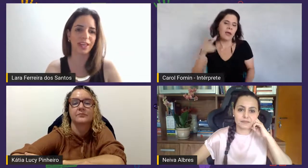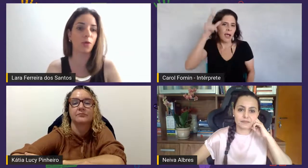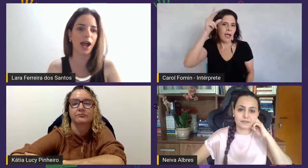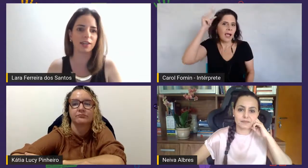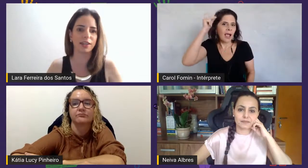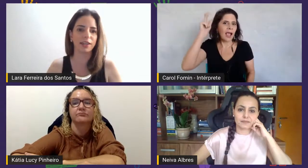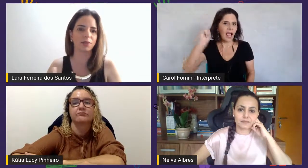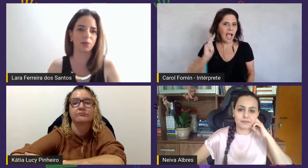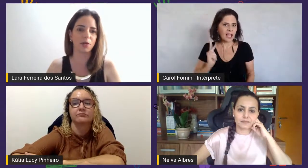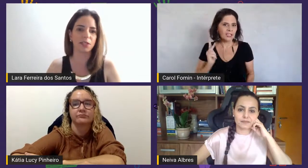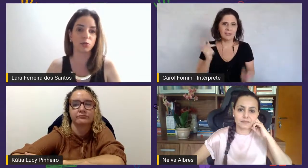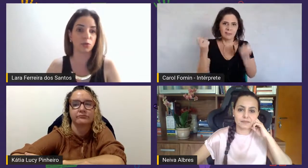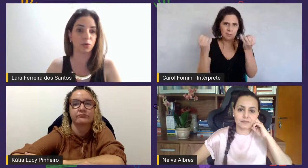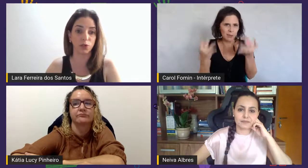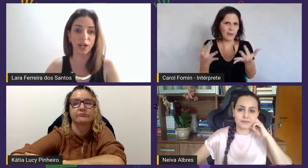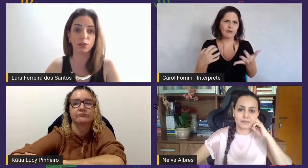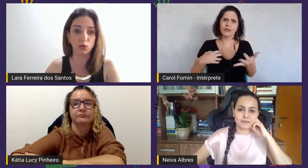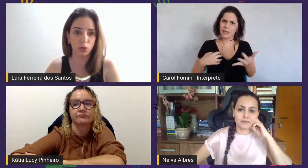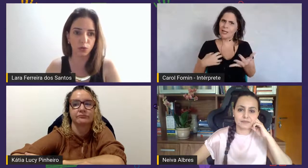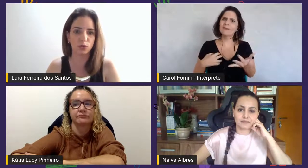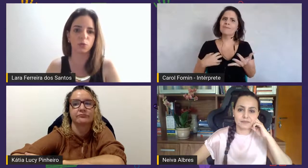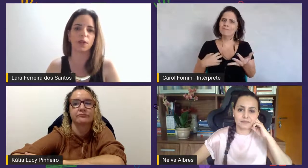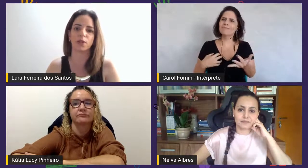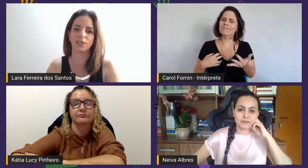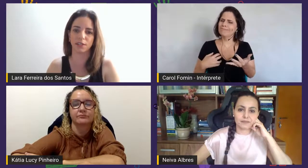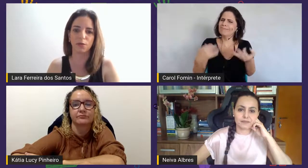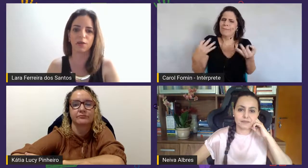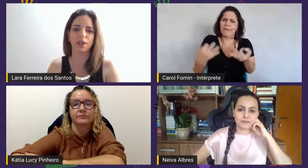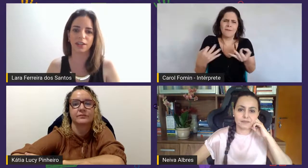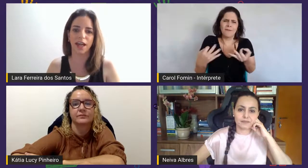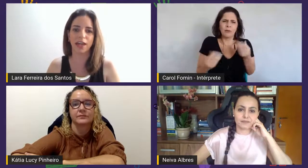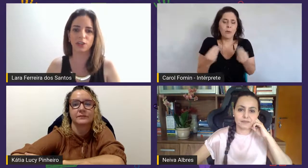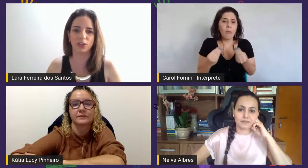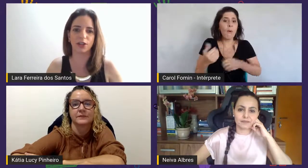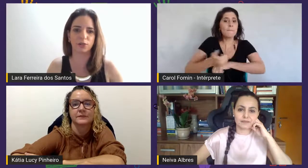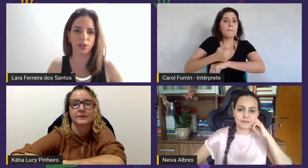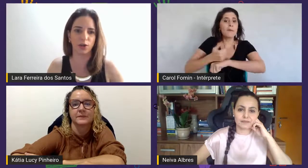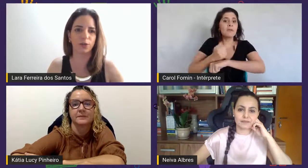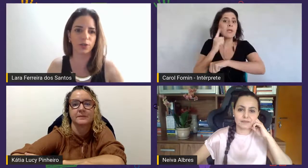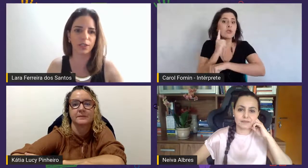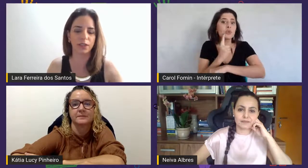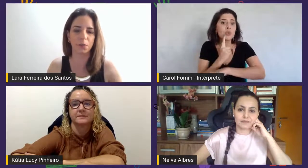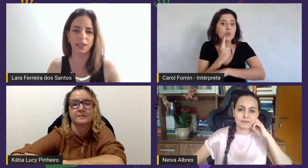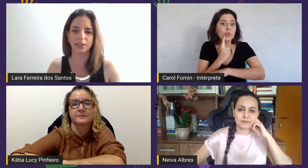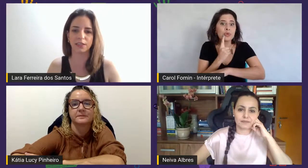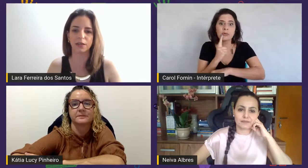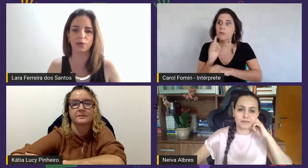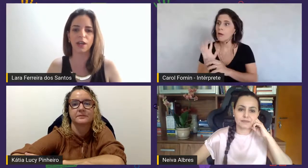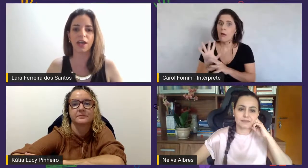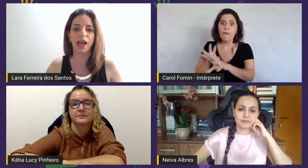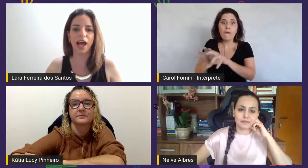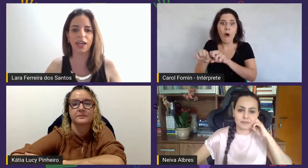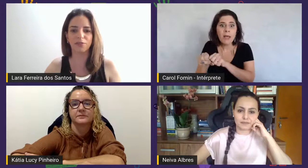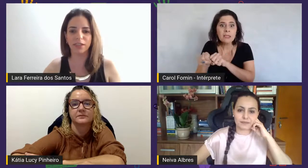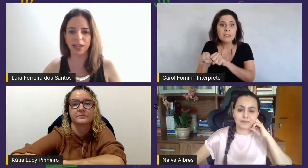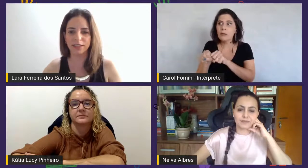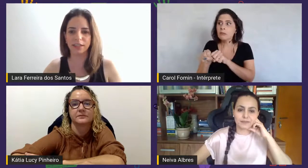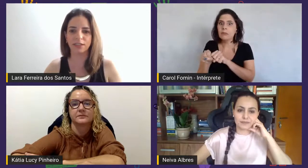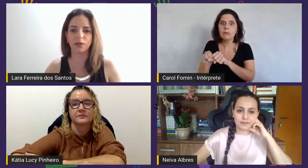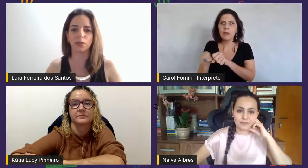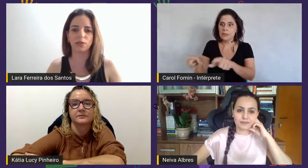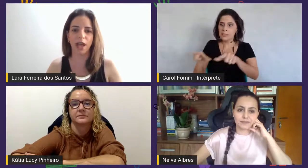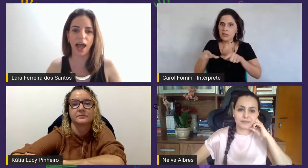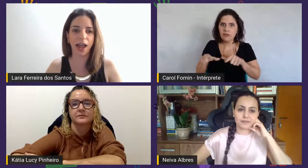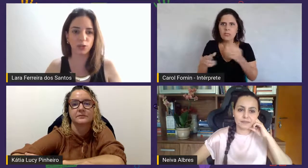muito adequada aí a formação de profissionais surdos para atuação na área de tradução e interpretação. A Neiva traz